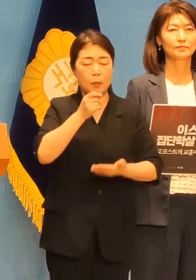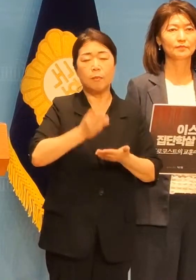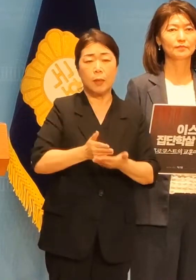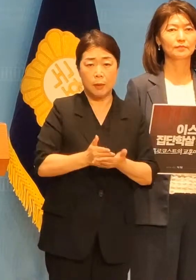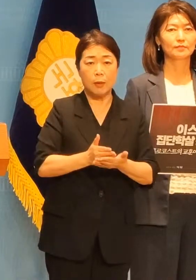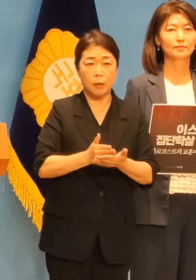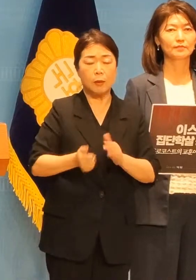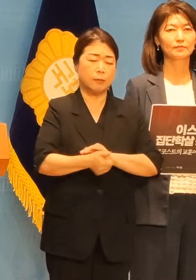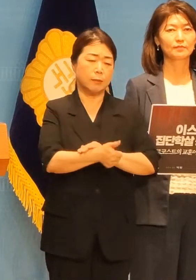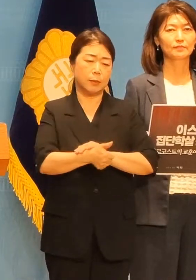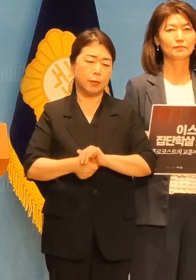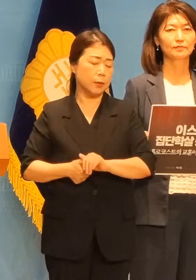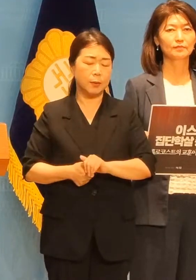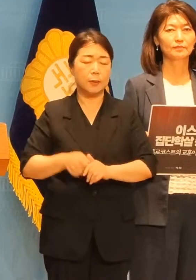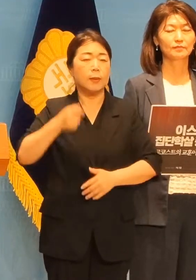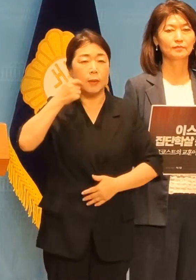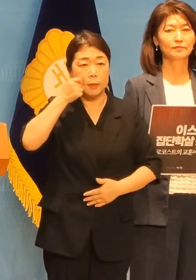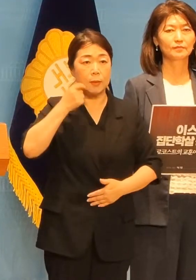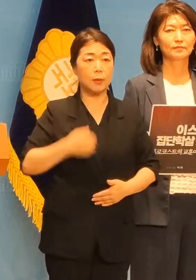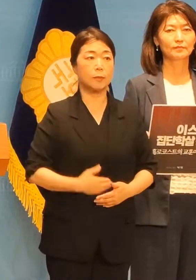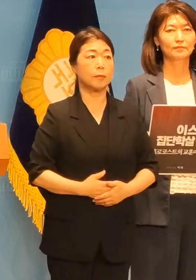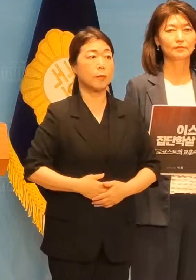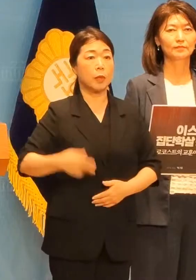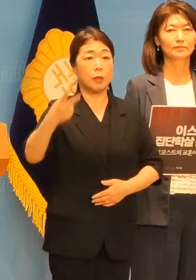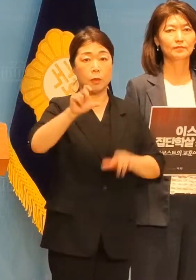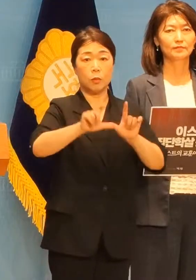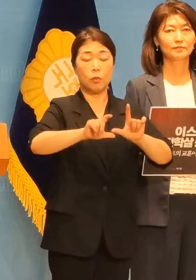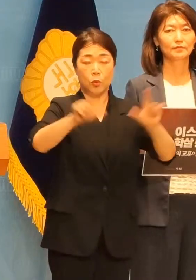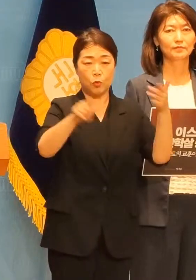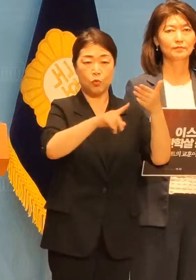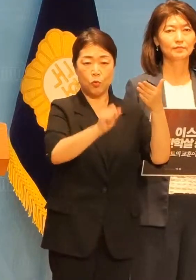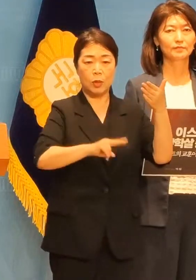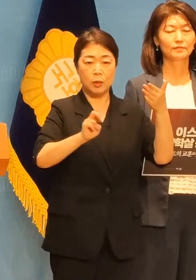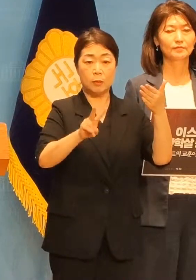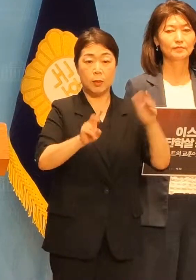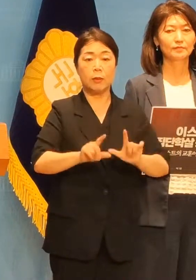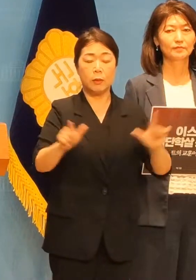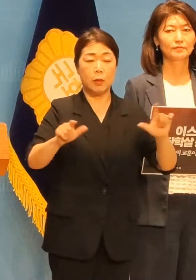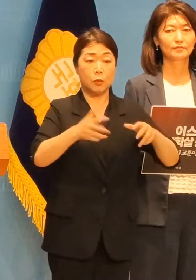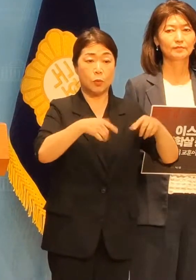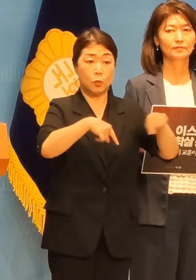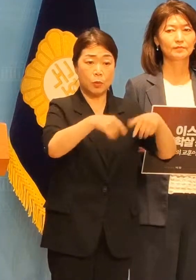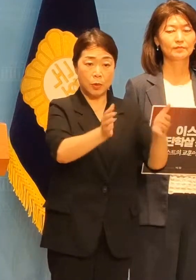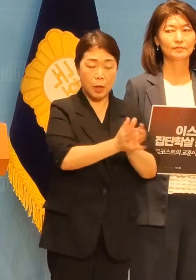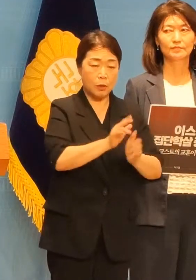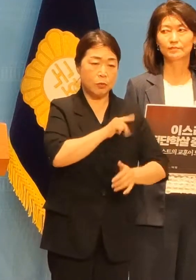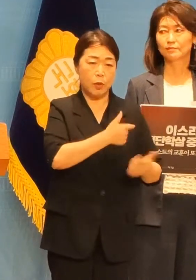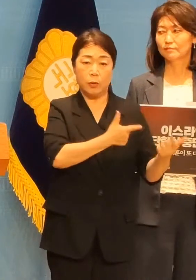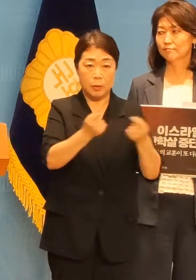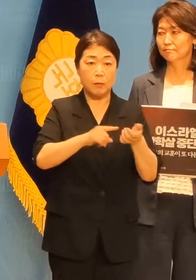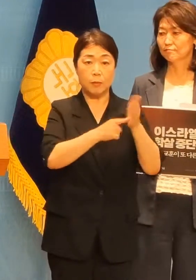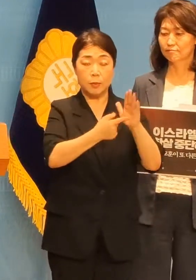비겁한 회피는 동조입니다. 2025년 9월 22일 조국혁신당 국회의원